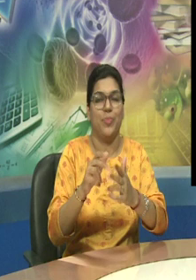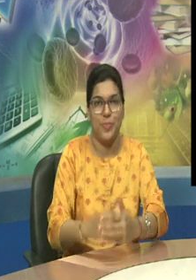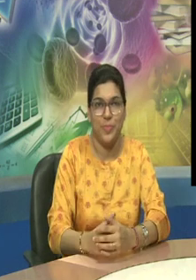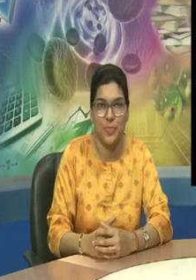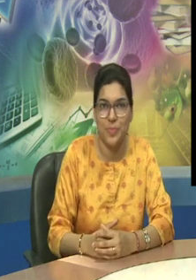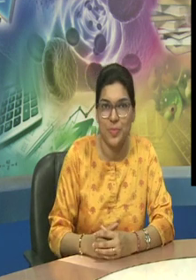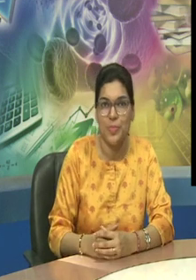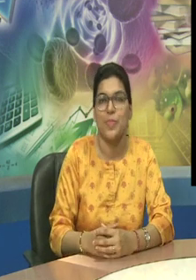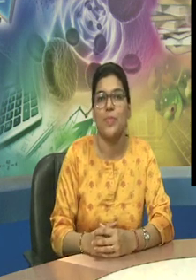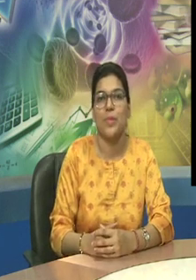वह